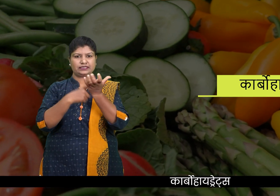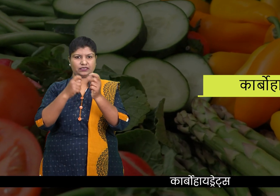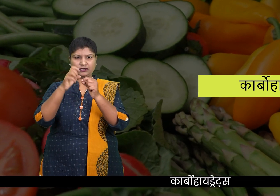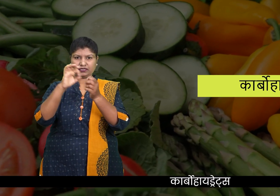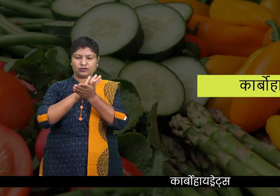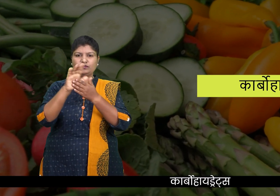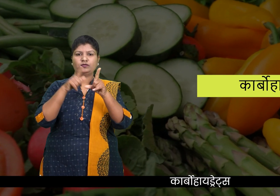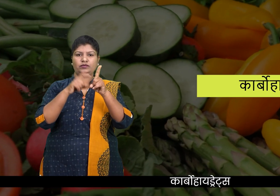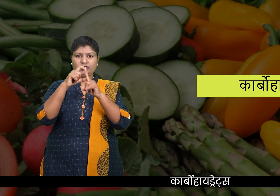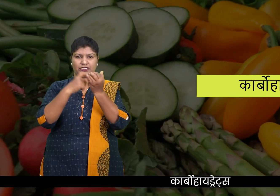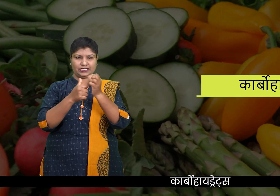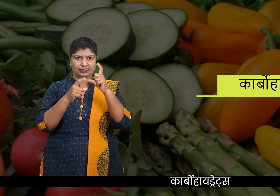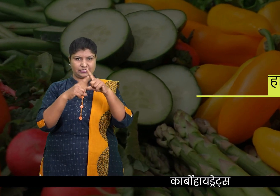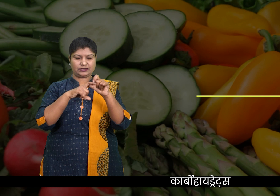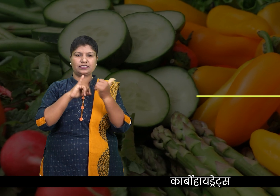कार्बोहायड्रेट्स